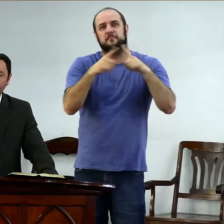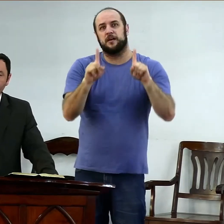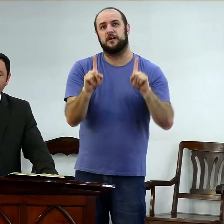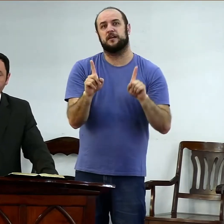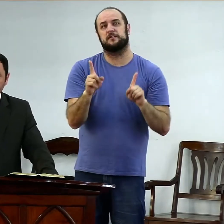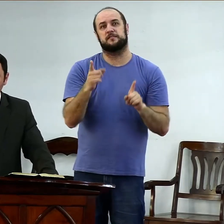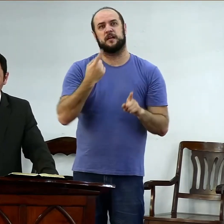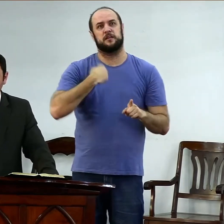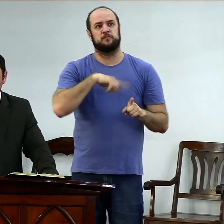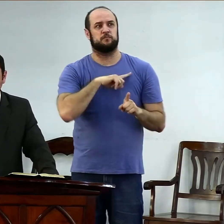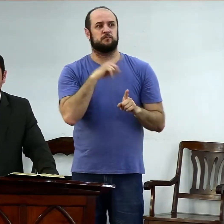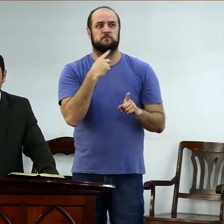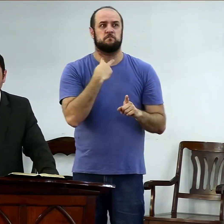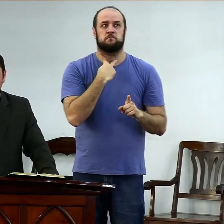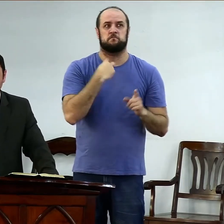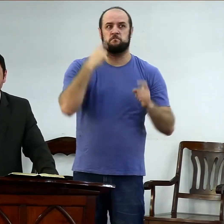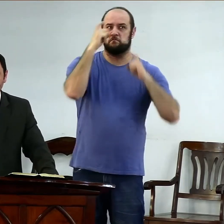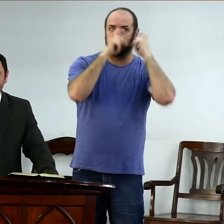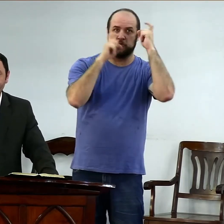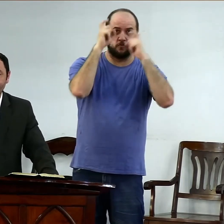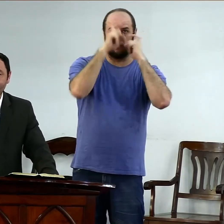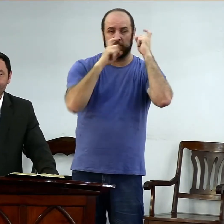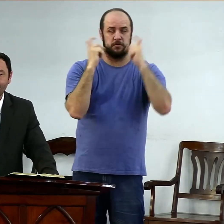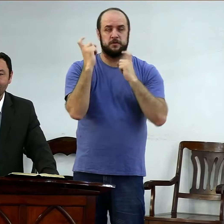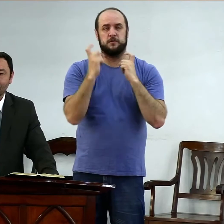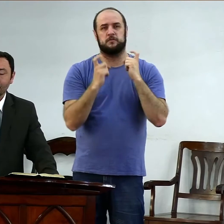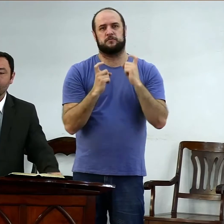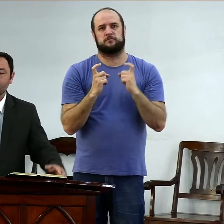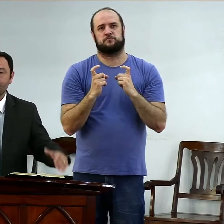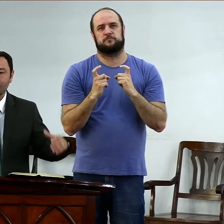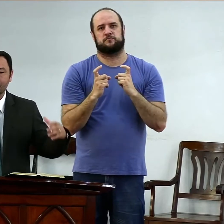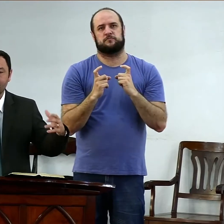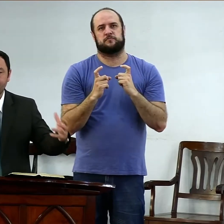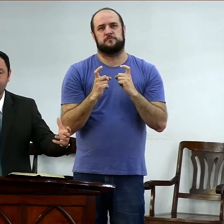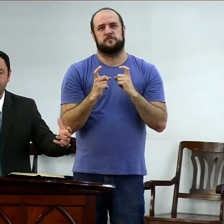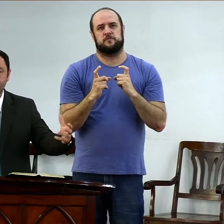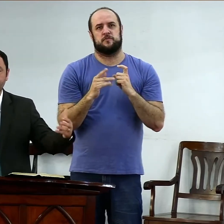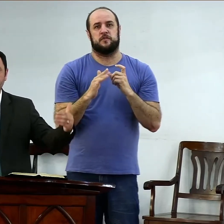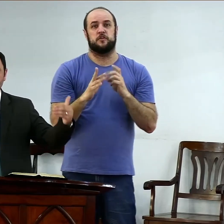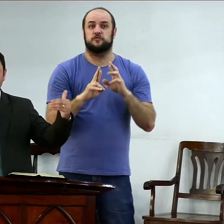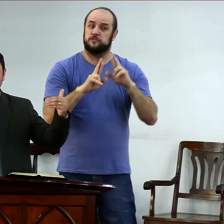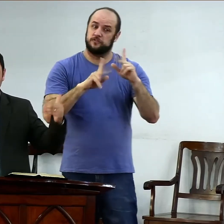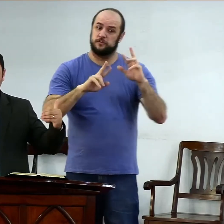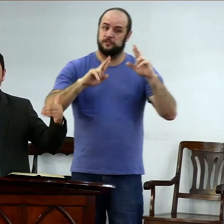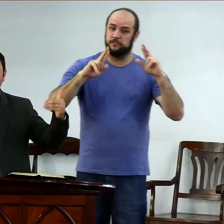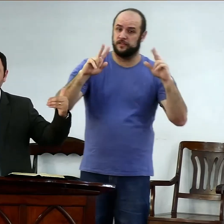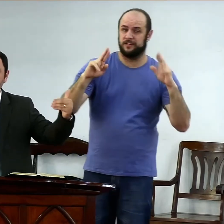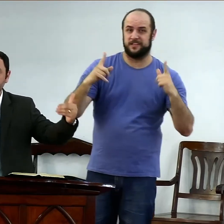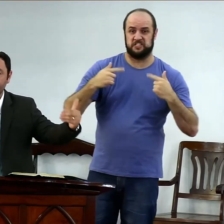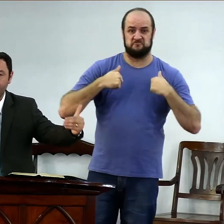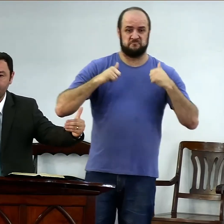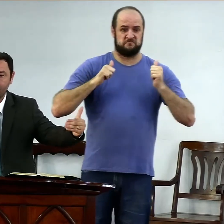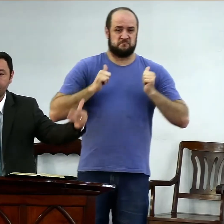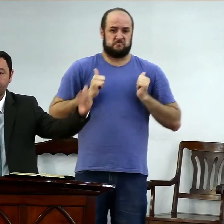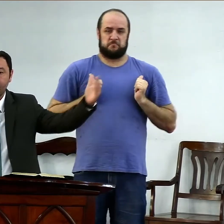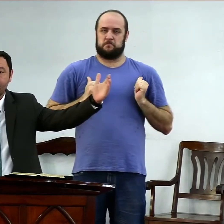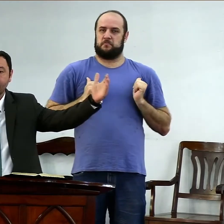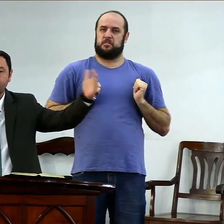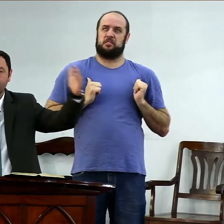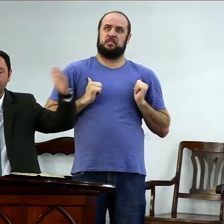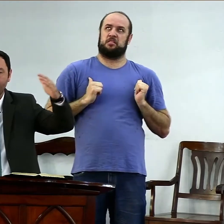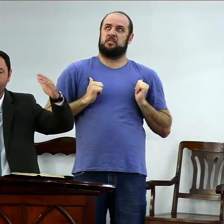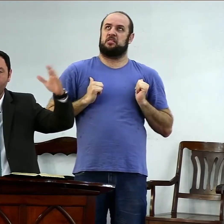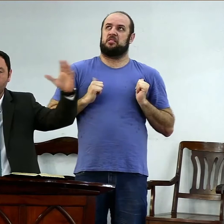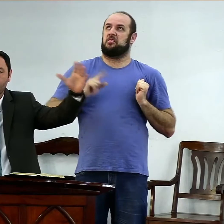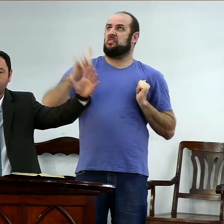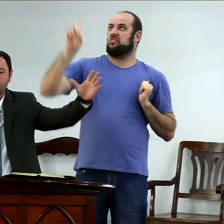não preocuparmos com isso não quer dizer que eu preciso sentar e esperar cair